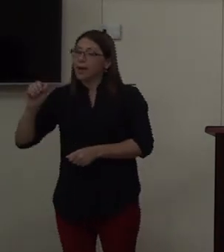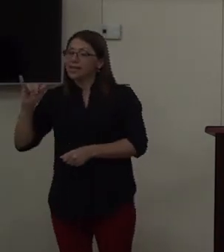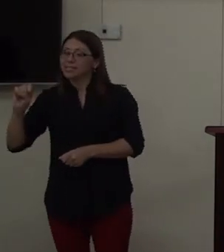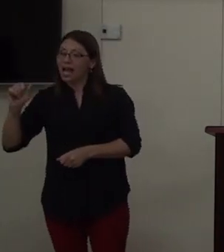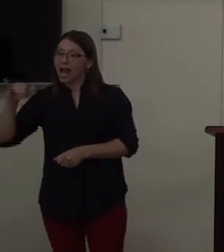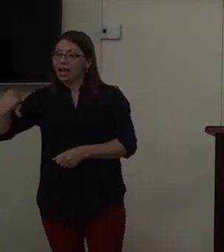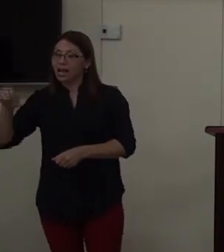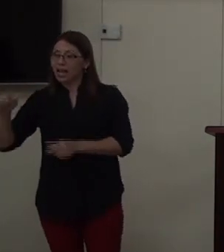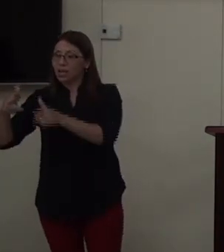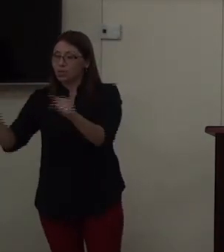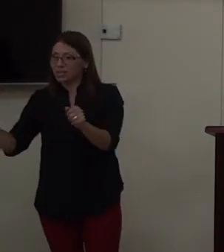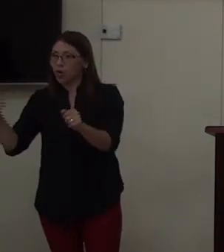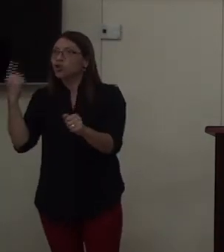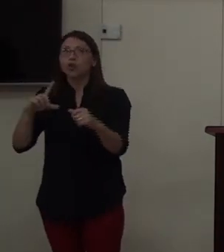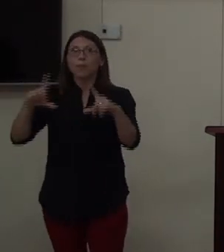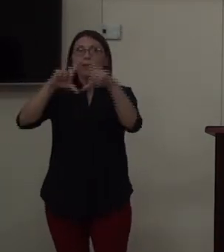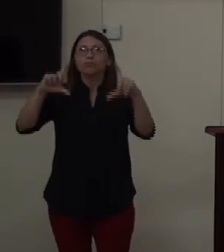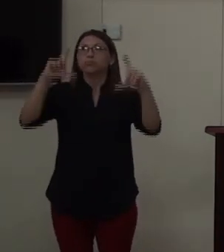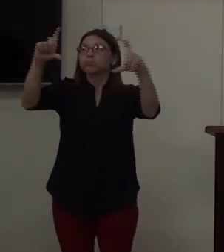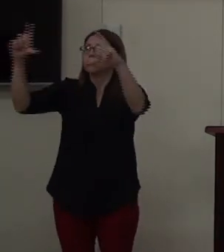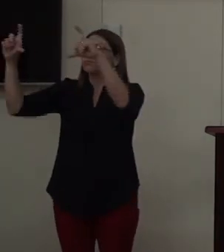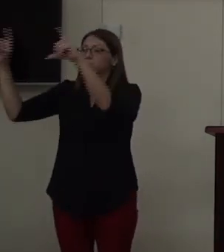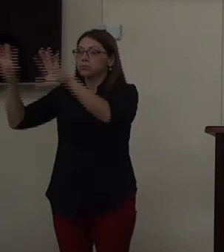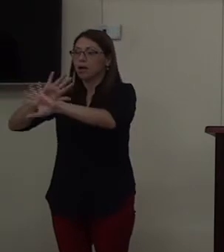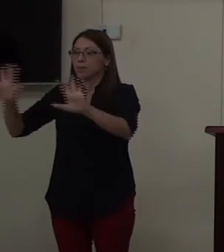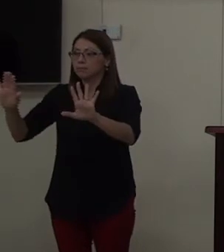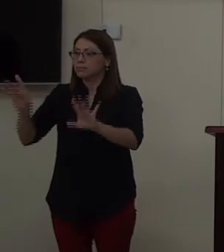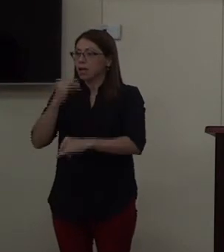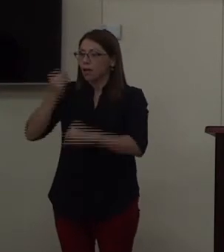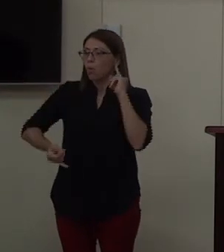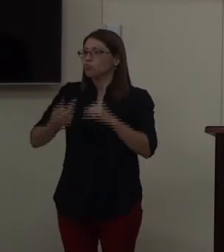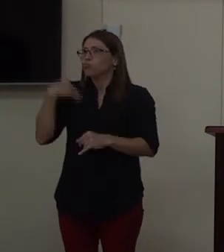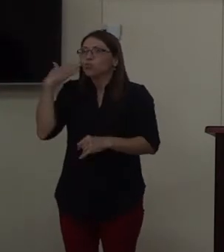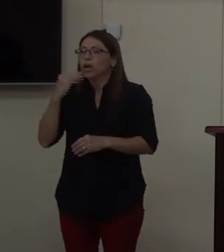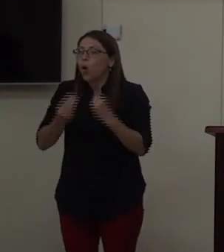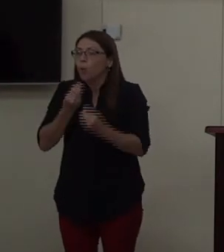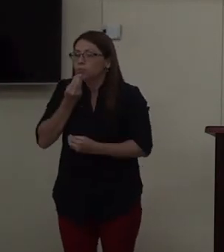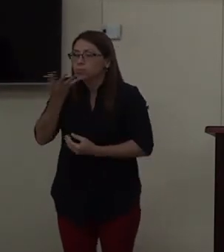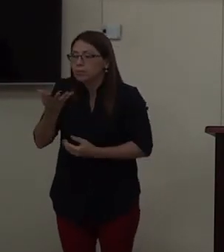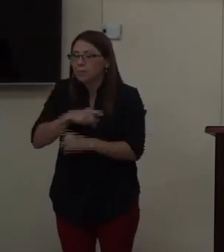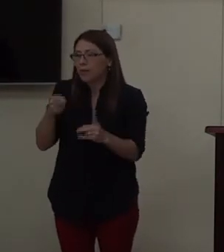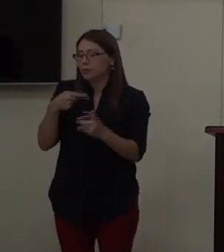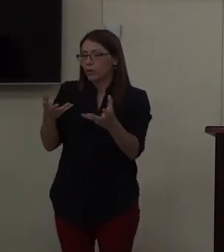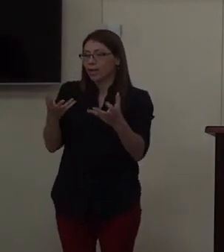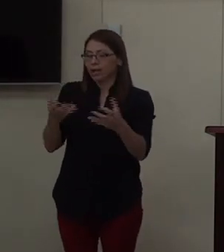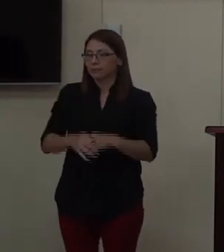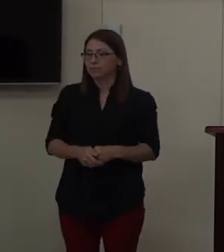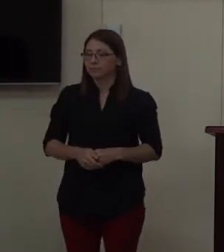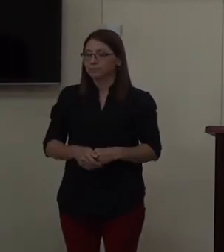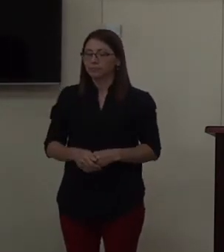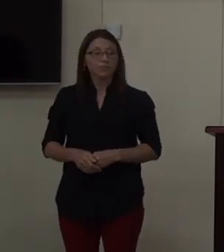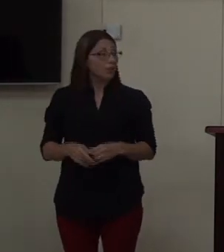lengua y se acabó. No sé ni siquiera cómo pronunciarlos, ¿verdad? Pero eso es lo que queremos, ¿verdad? Entonces,